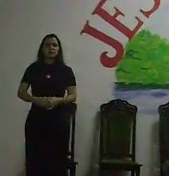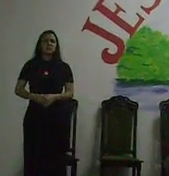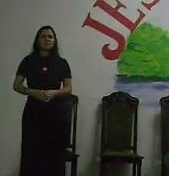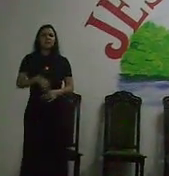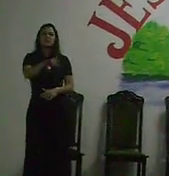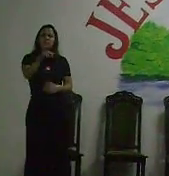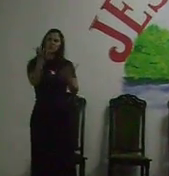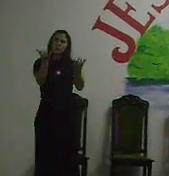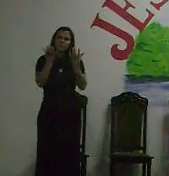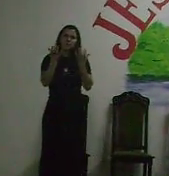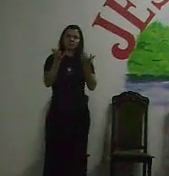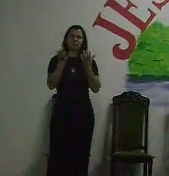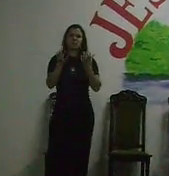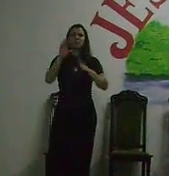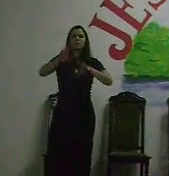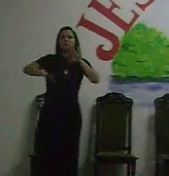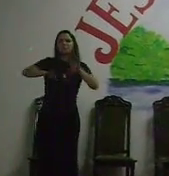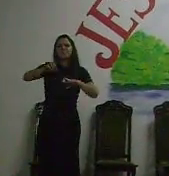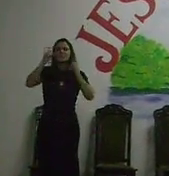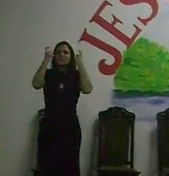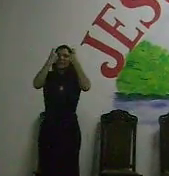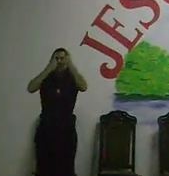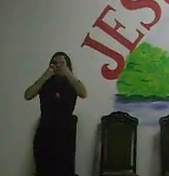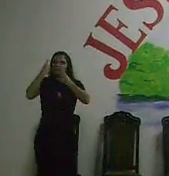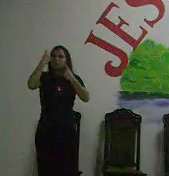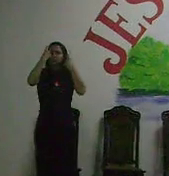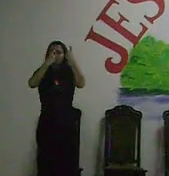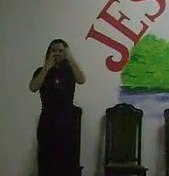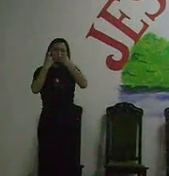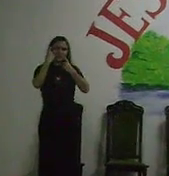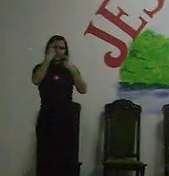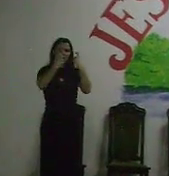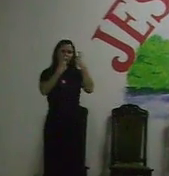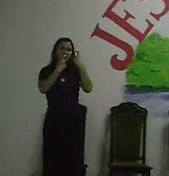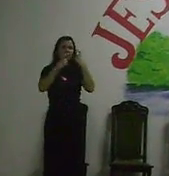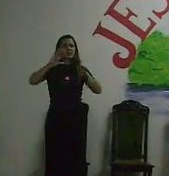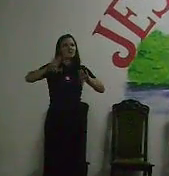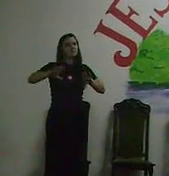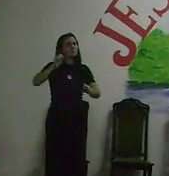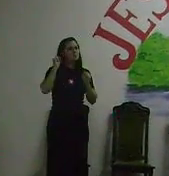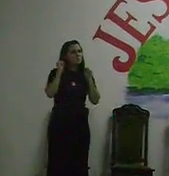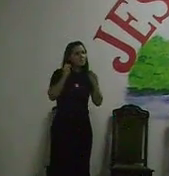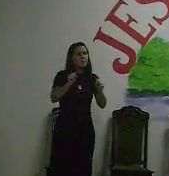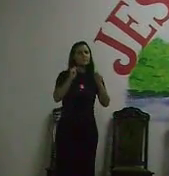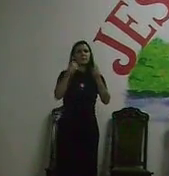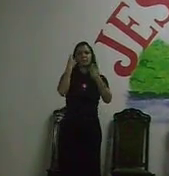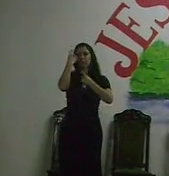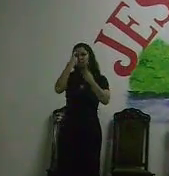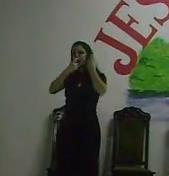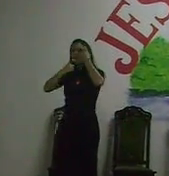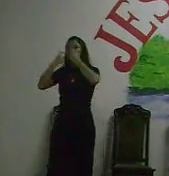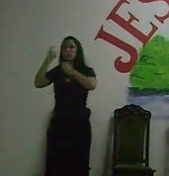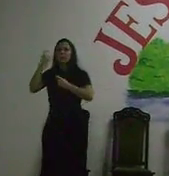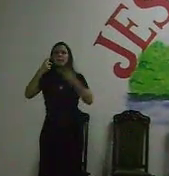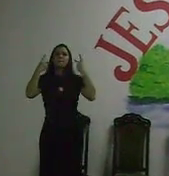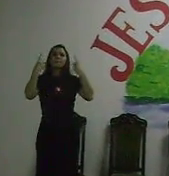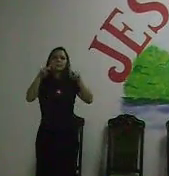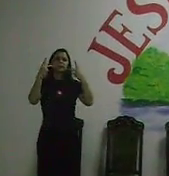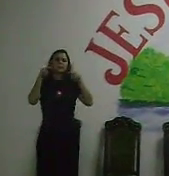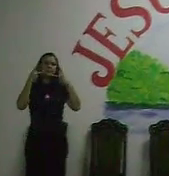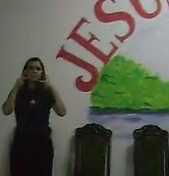Ele quer que você não tenha preocupação. Para que você possa se preocupar com a pregação